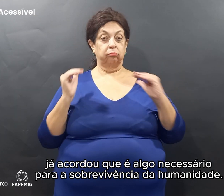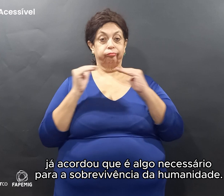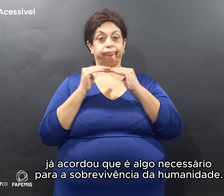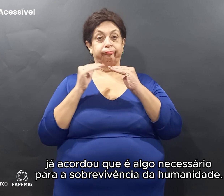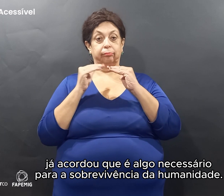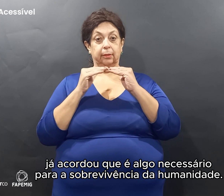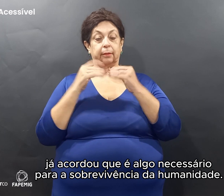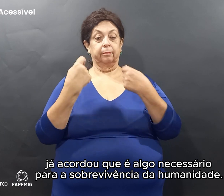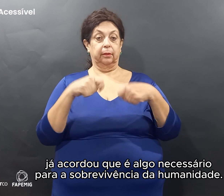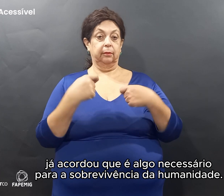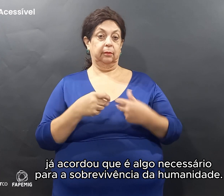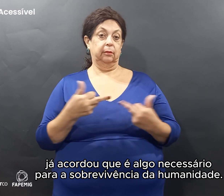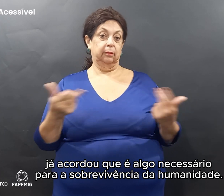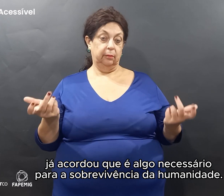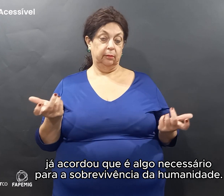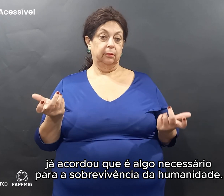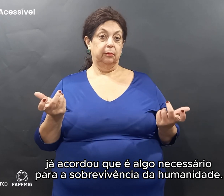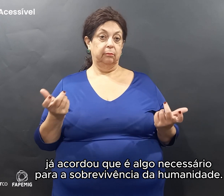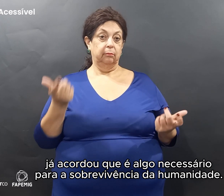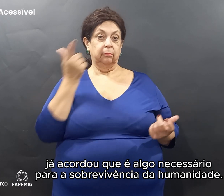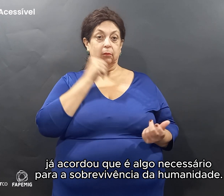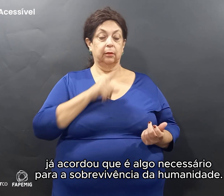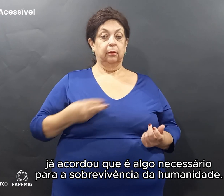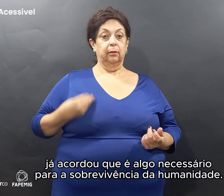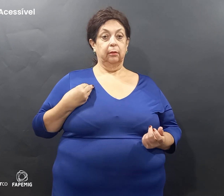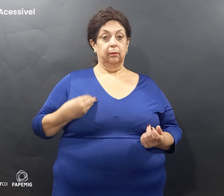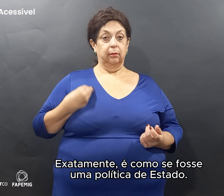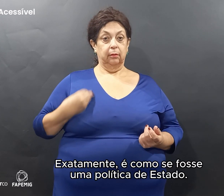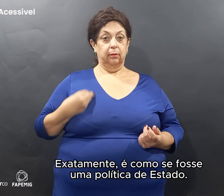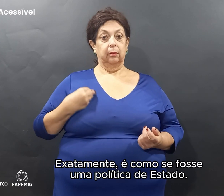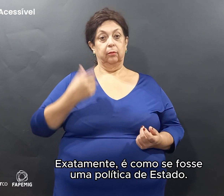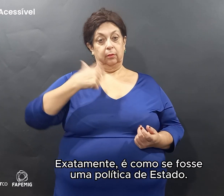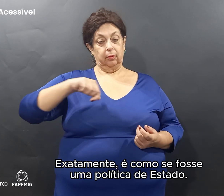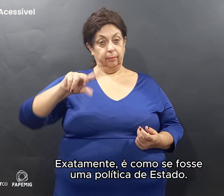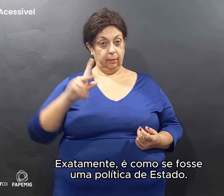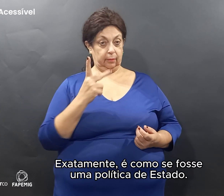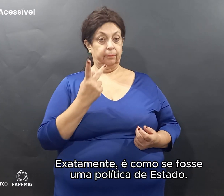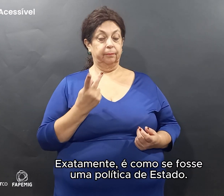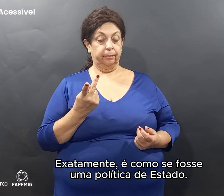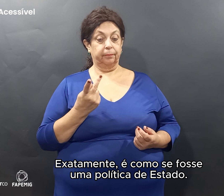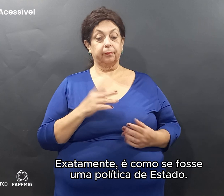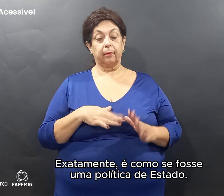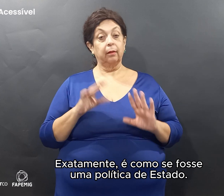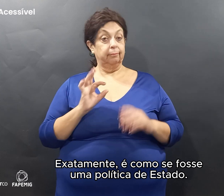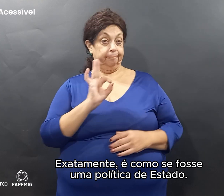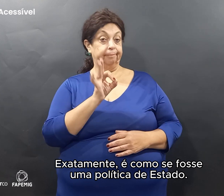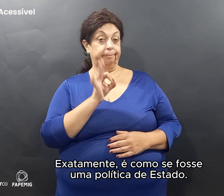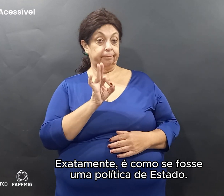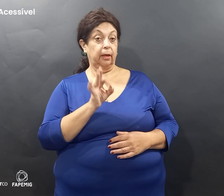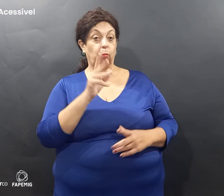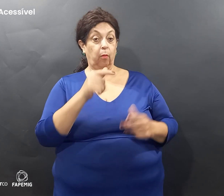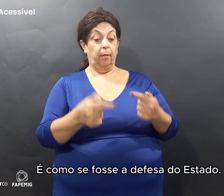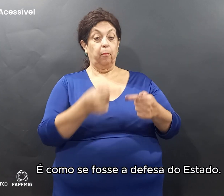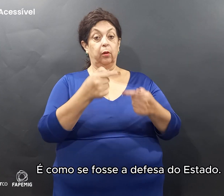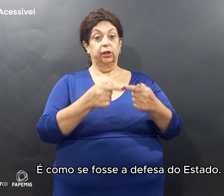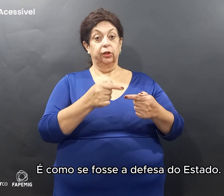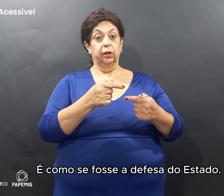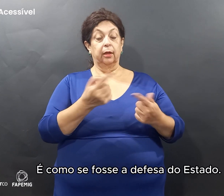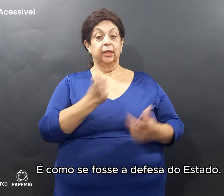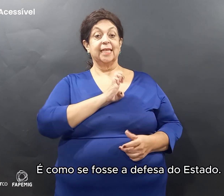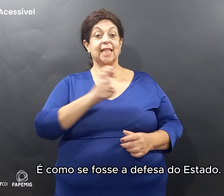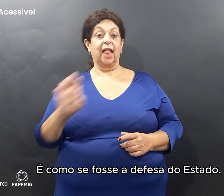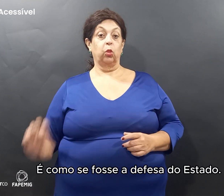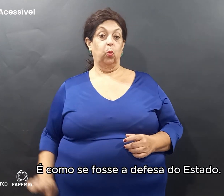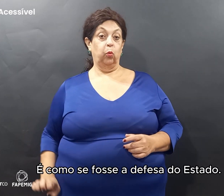acordou que é algo necessário para a sobrevivência da humanidade. Exatamente. É como se fosse uma política de Estado. Como se